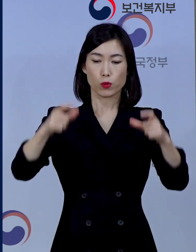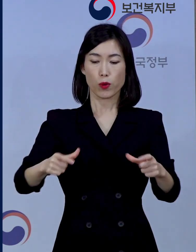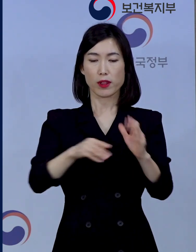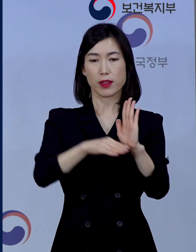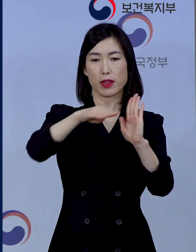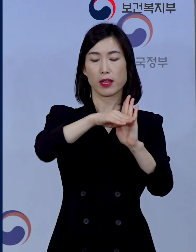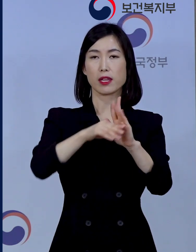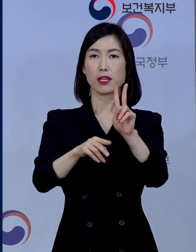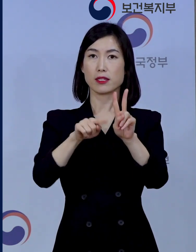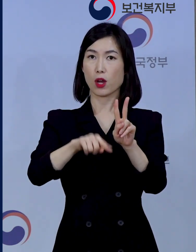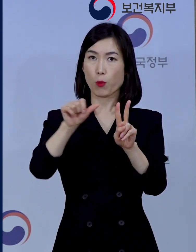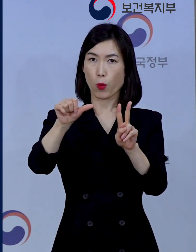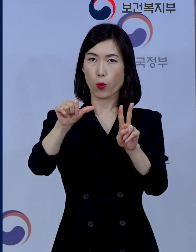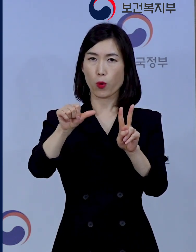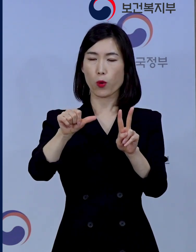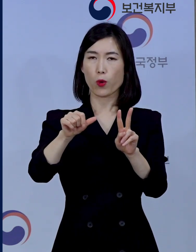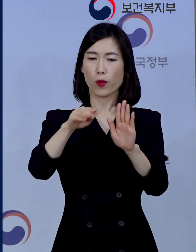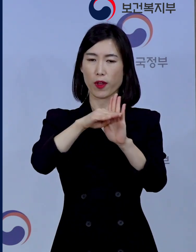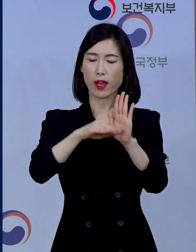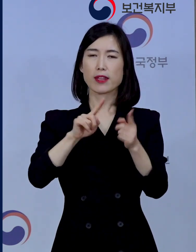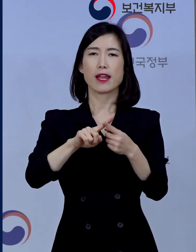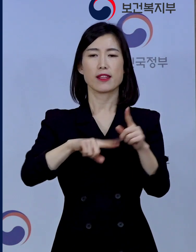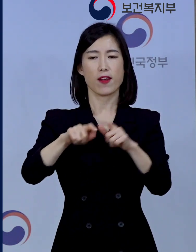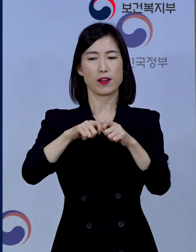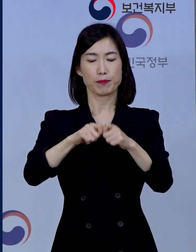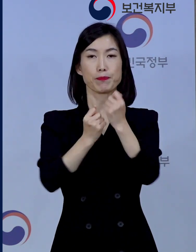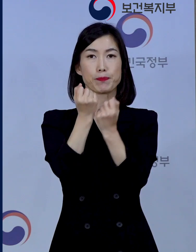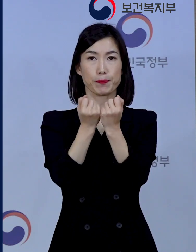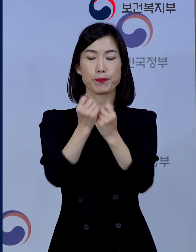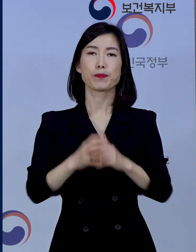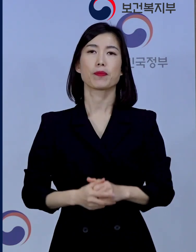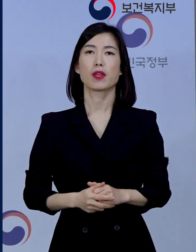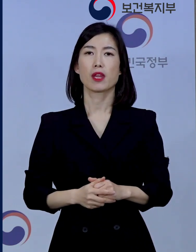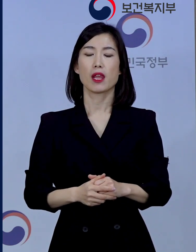수도권의 2.5단계 상향에 대해 보다 자세히 말씀드리겠습니다.